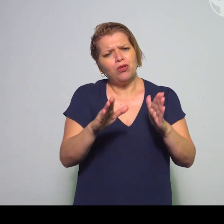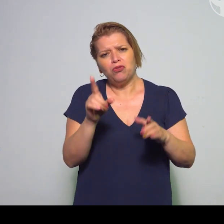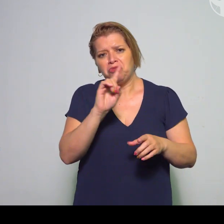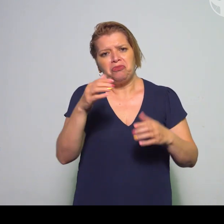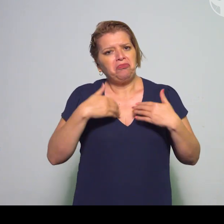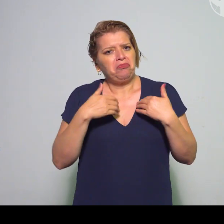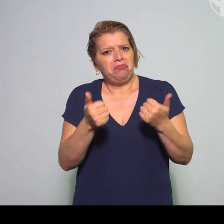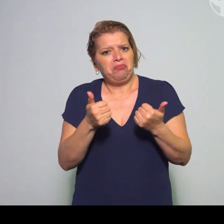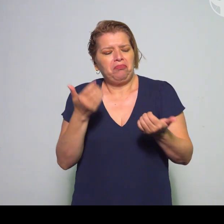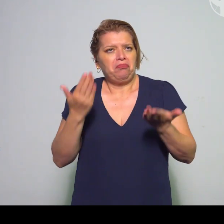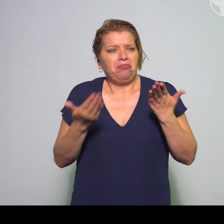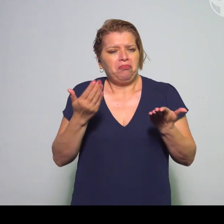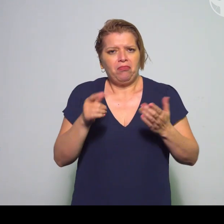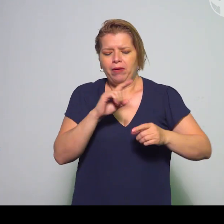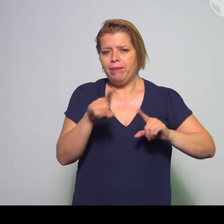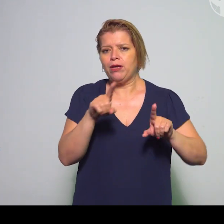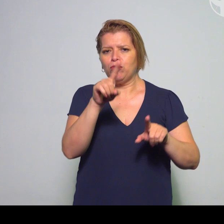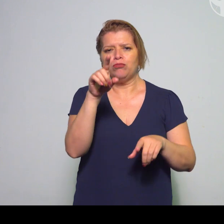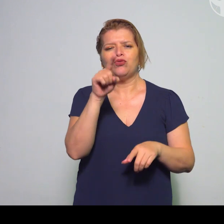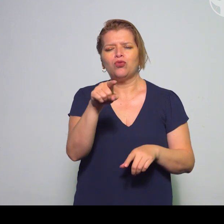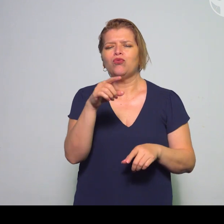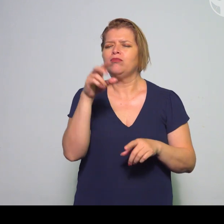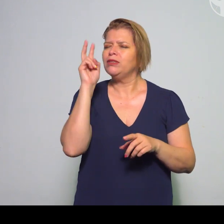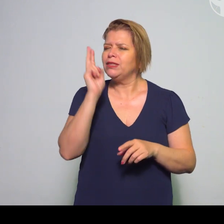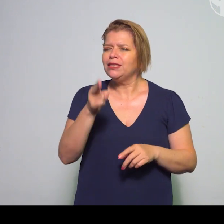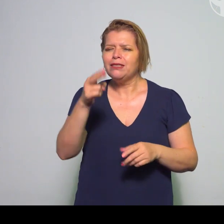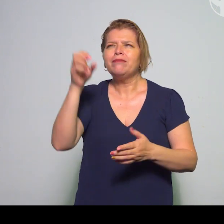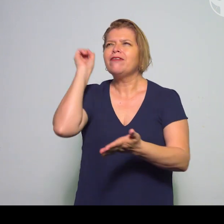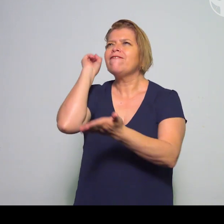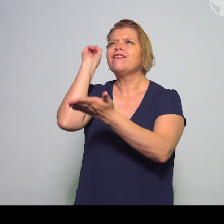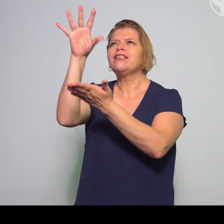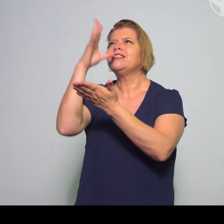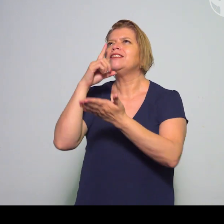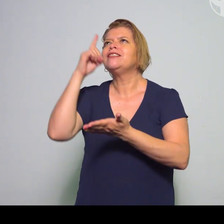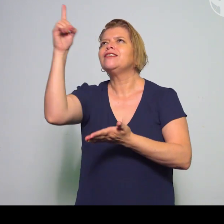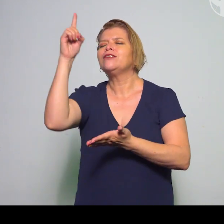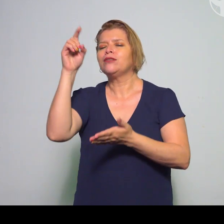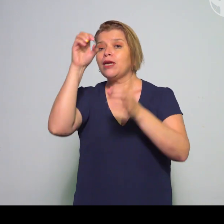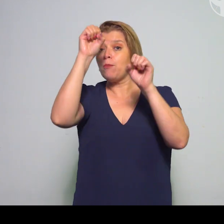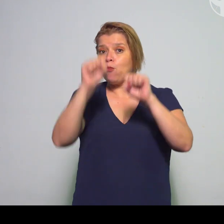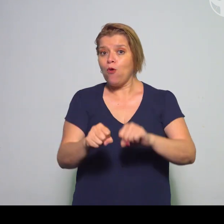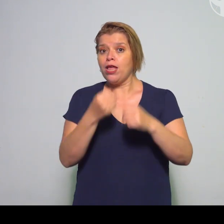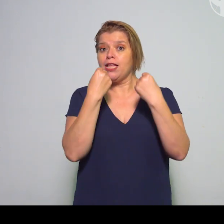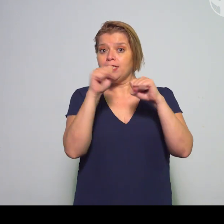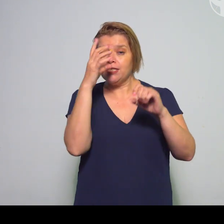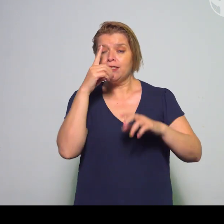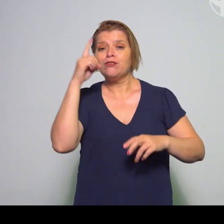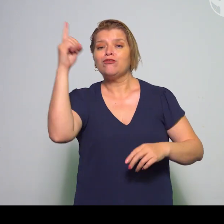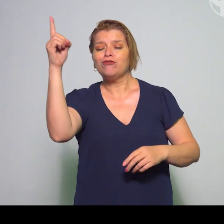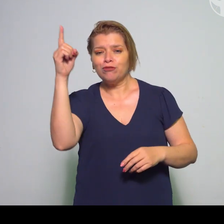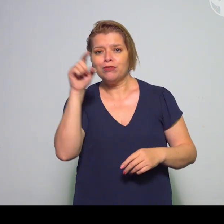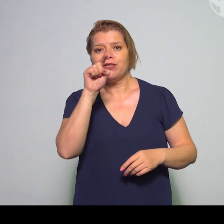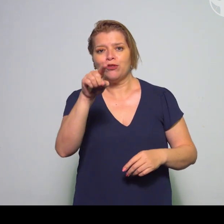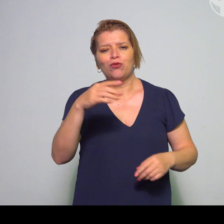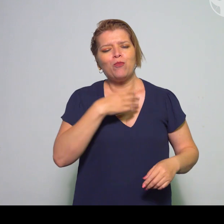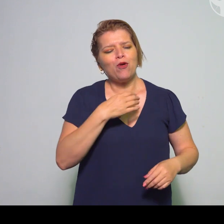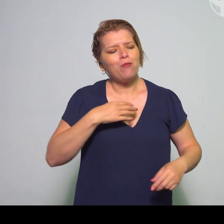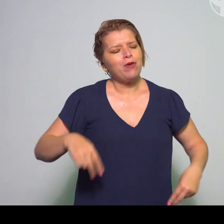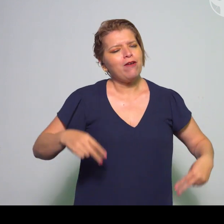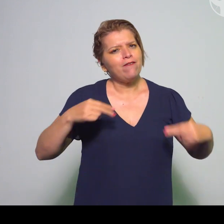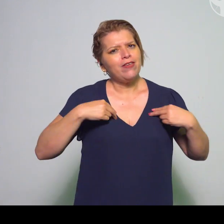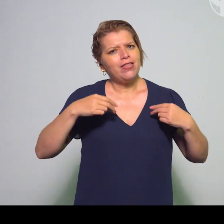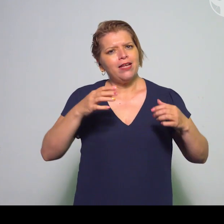sanó. No dejes de bendecir, porque Dios puede hacer que tu vida glorifique a Dios, y eso